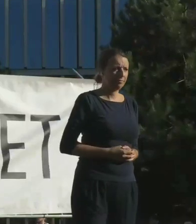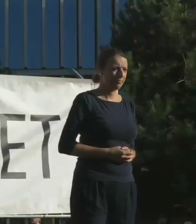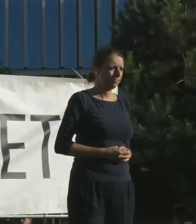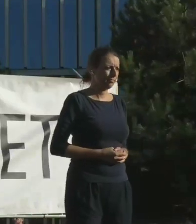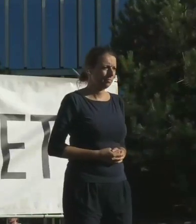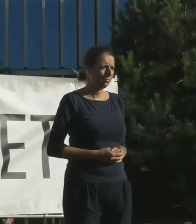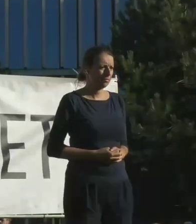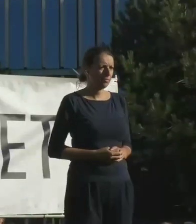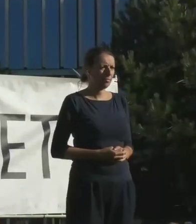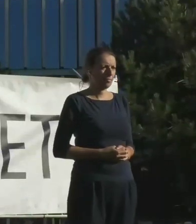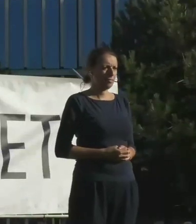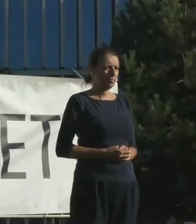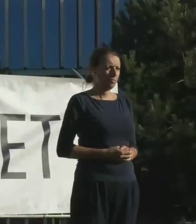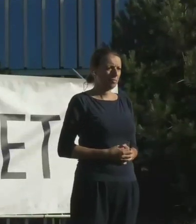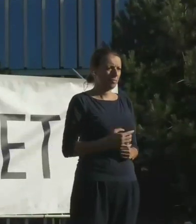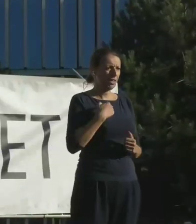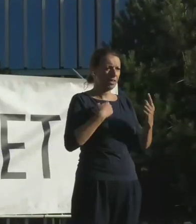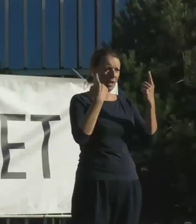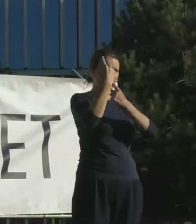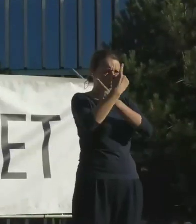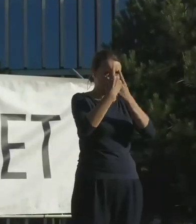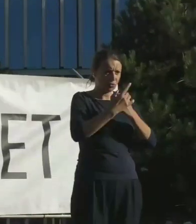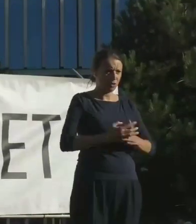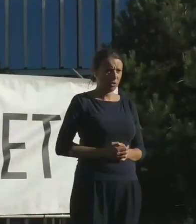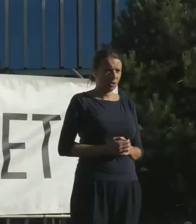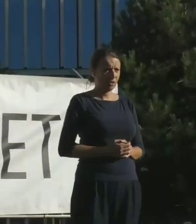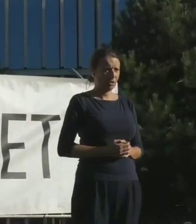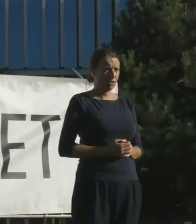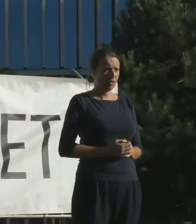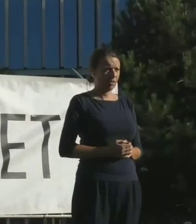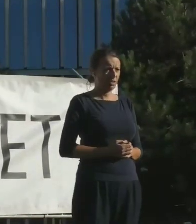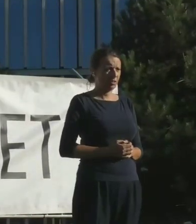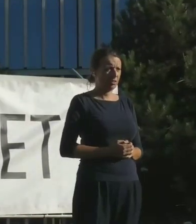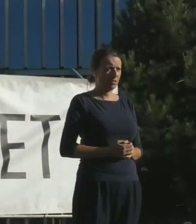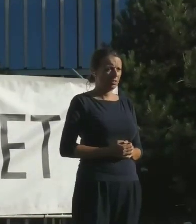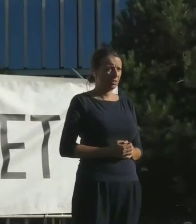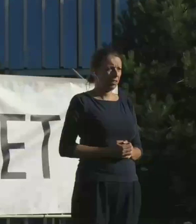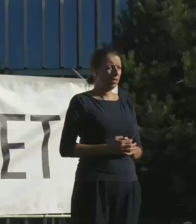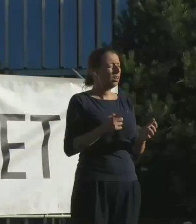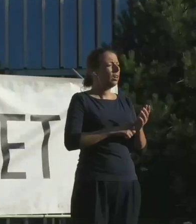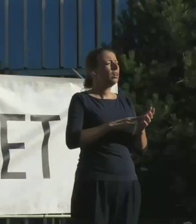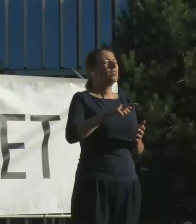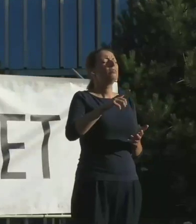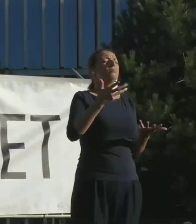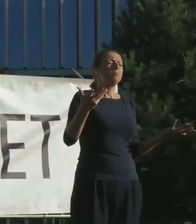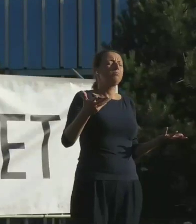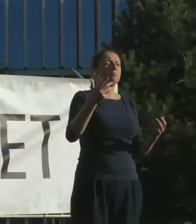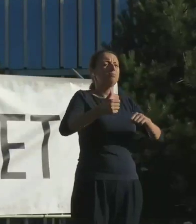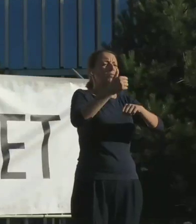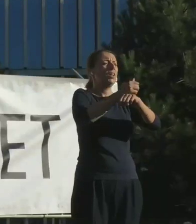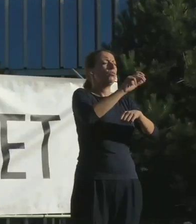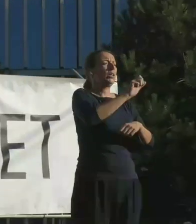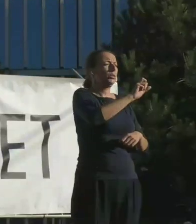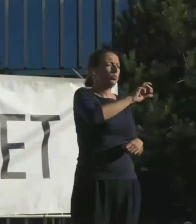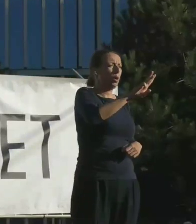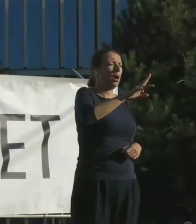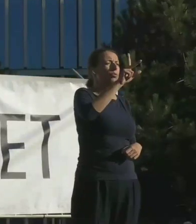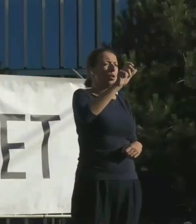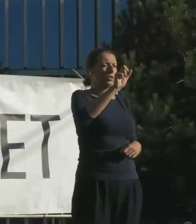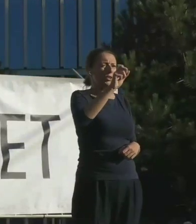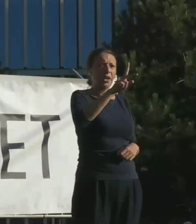tak sobie myślę, że w świecie, w którym Władysław Kosiniak-Kamysz uważa,